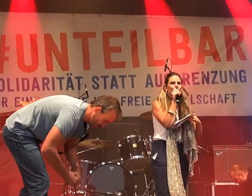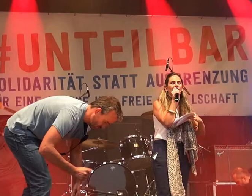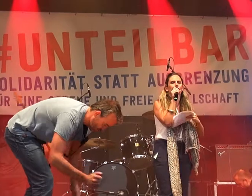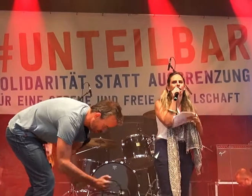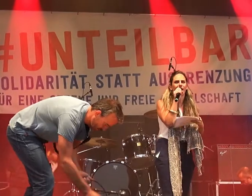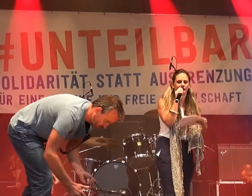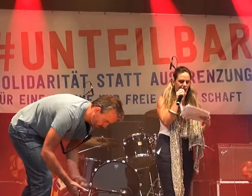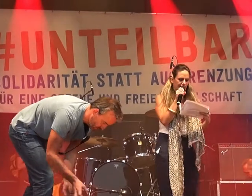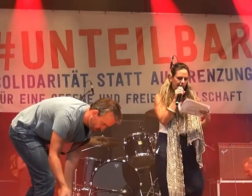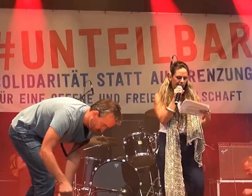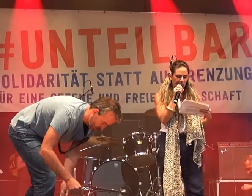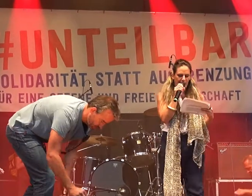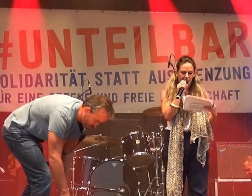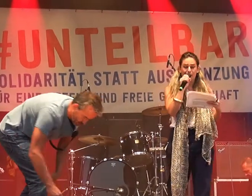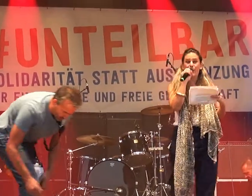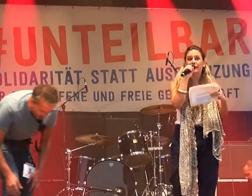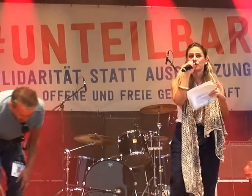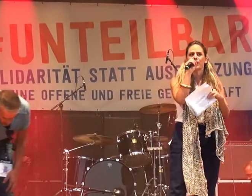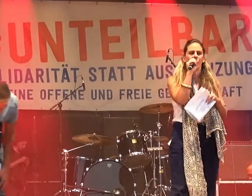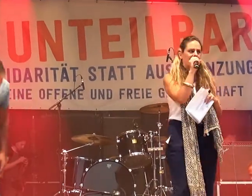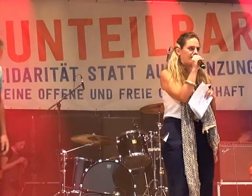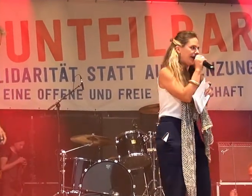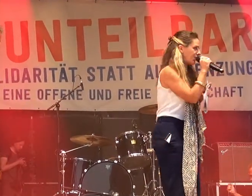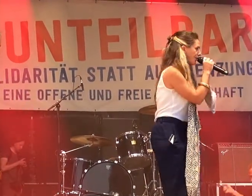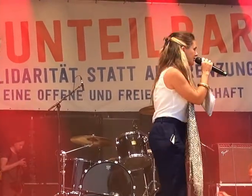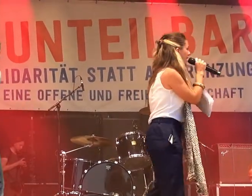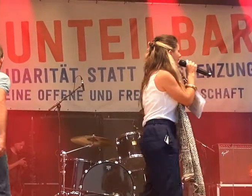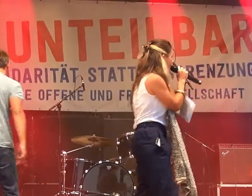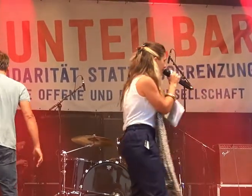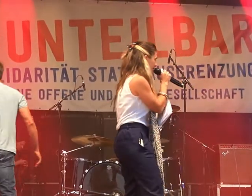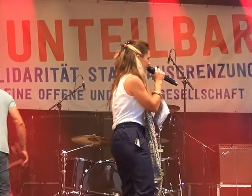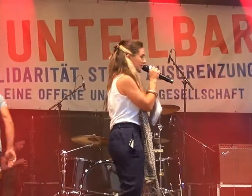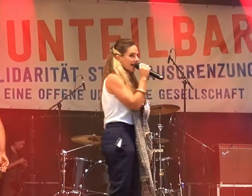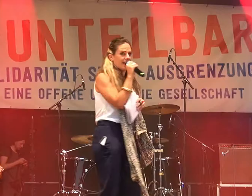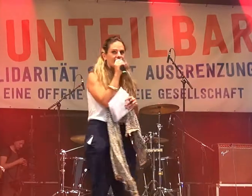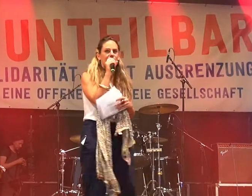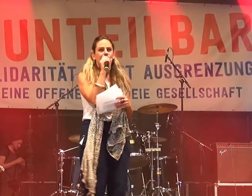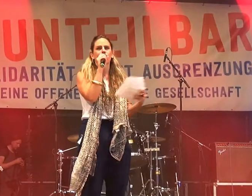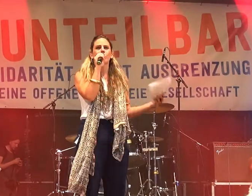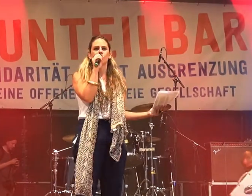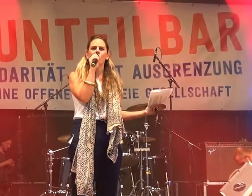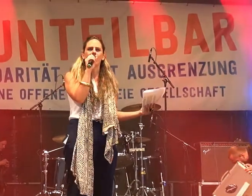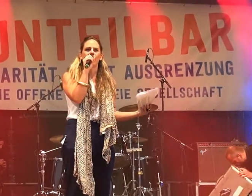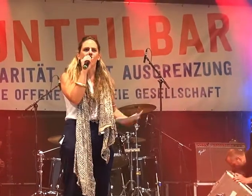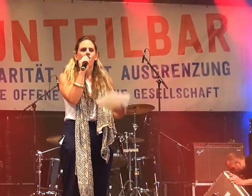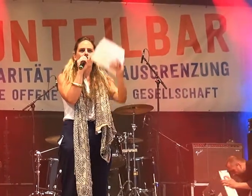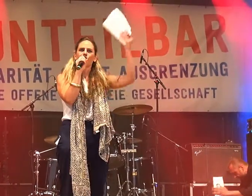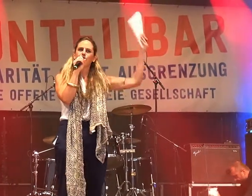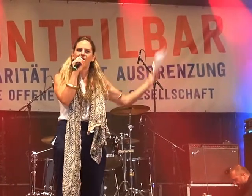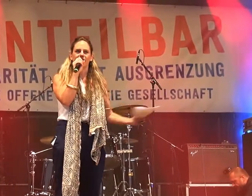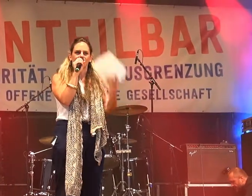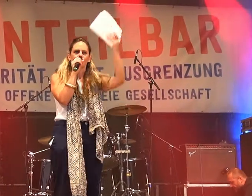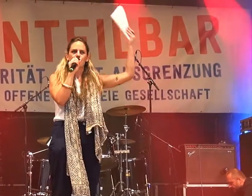von der Gebärdensprache-Gemeinschaft. Er wird uns zeigen, wie man unteilbar